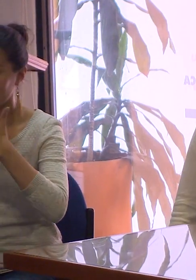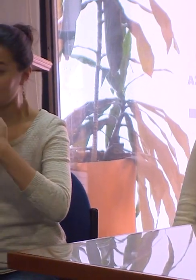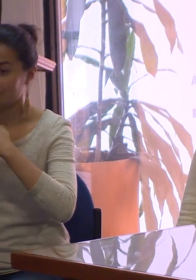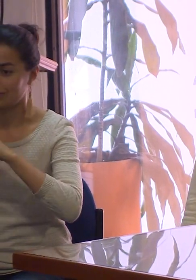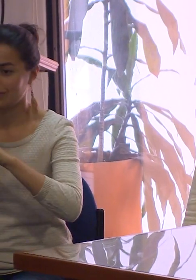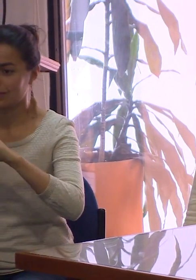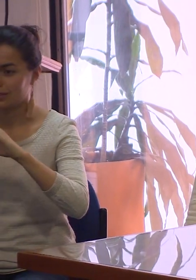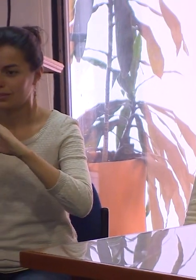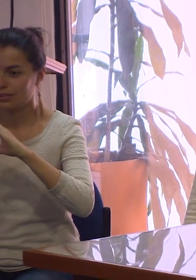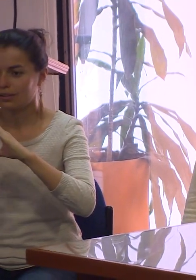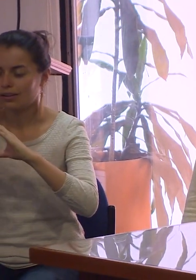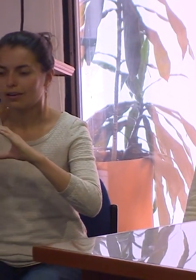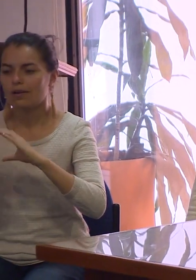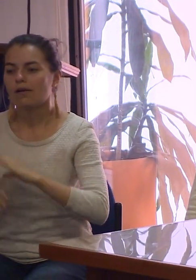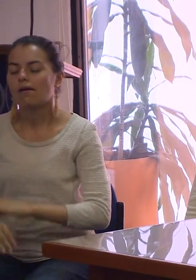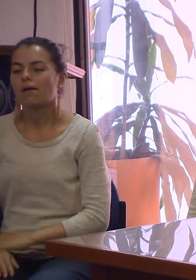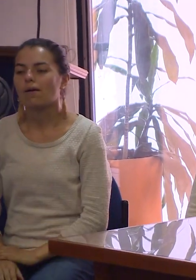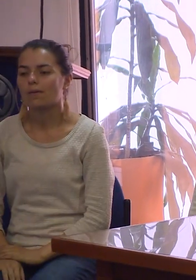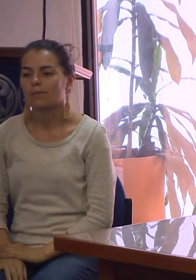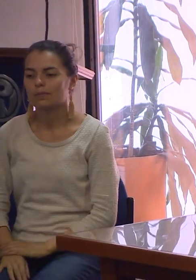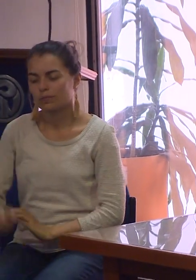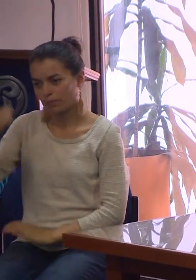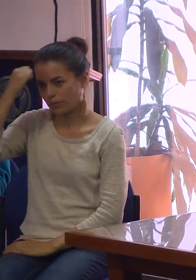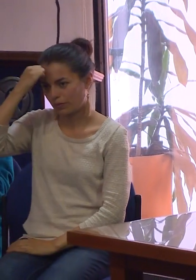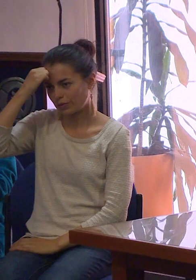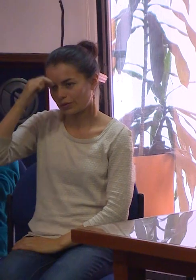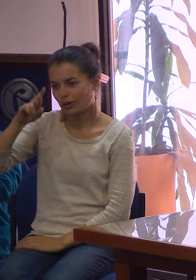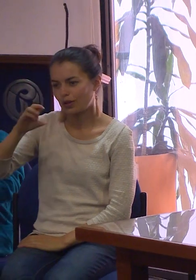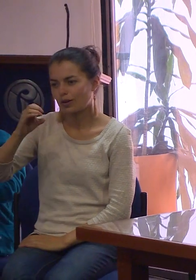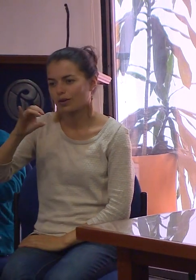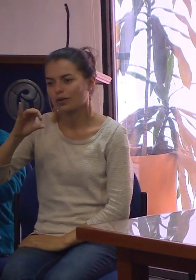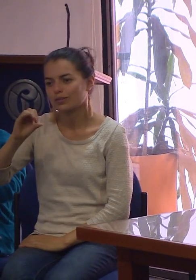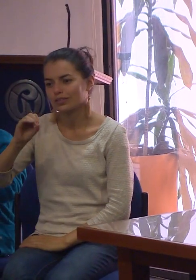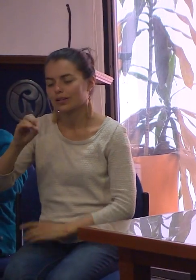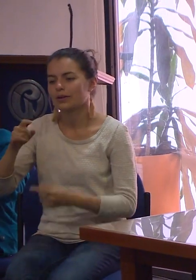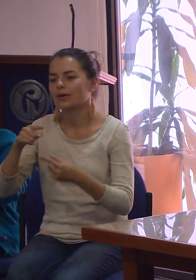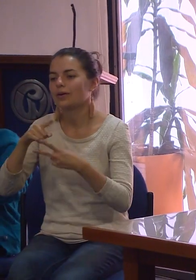la profesora Rocío Pérez, la profesora Diana y pues mi persona.